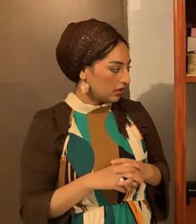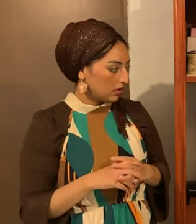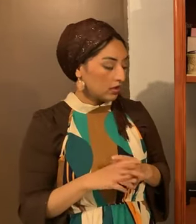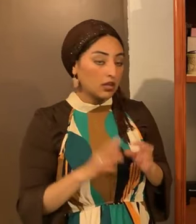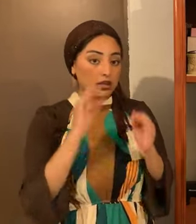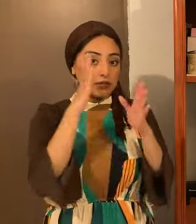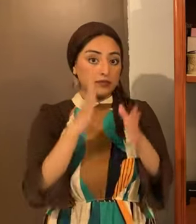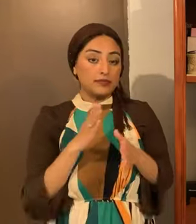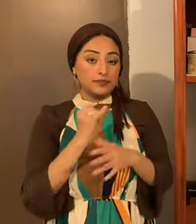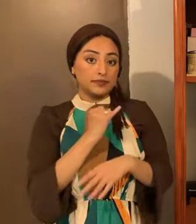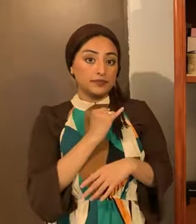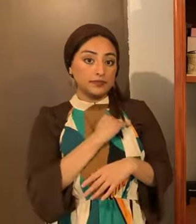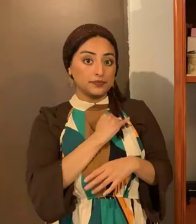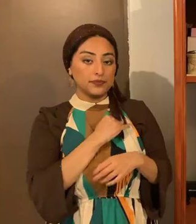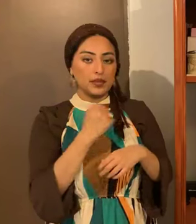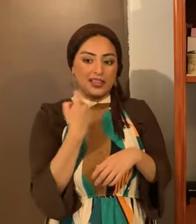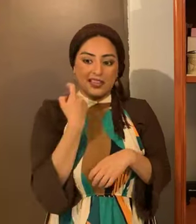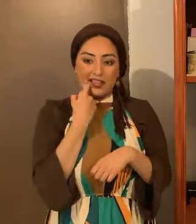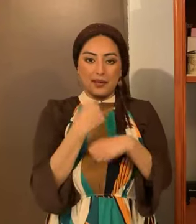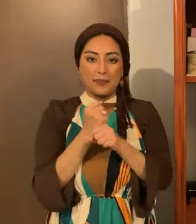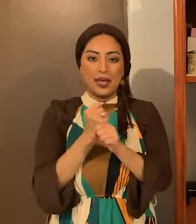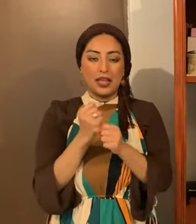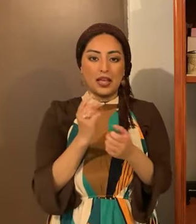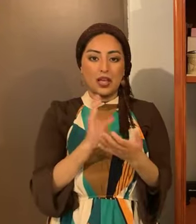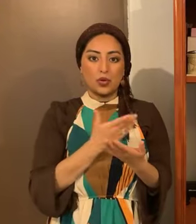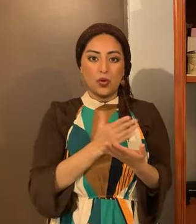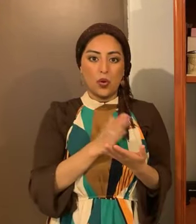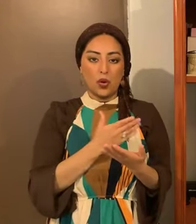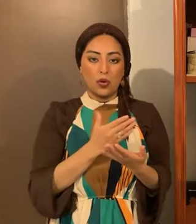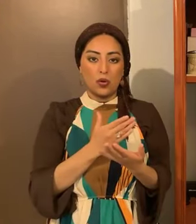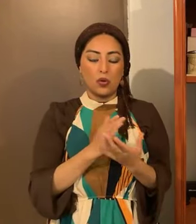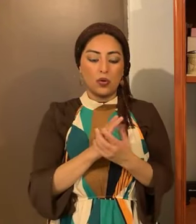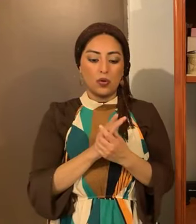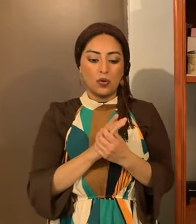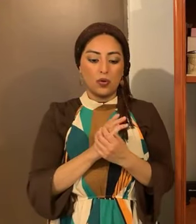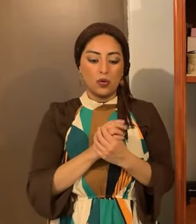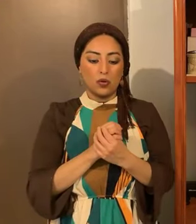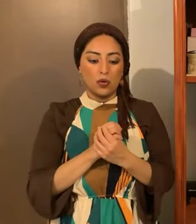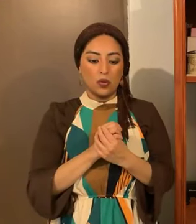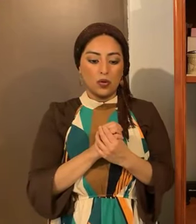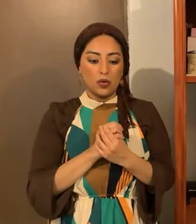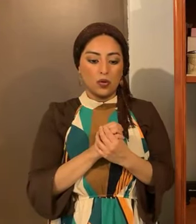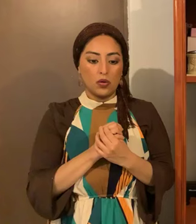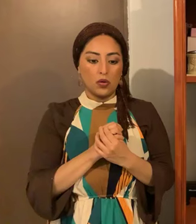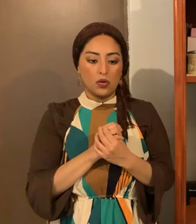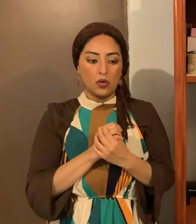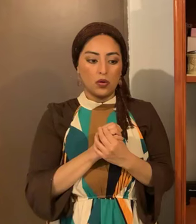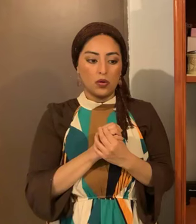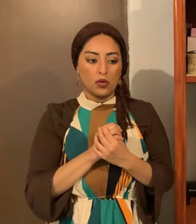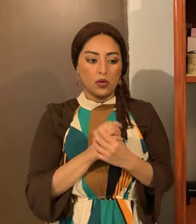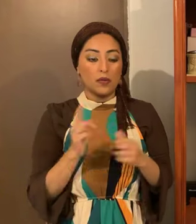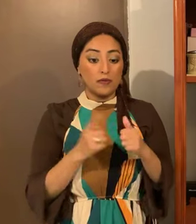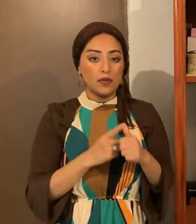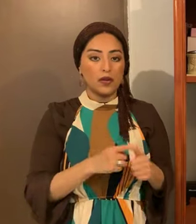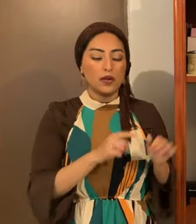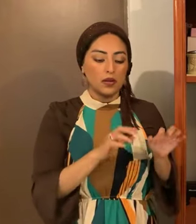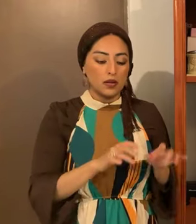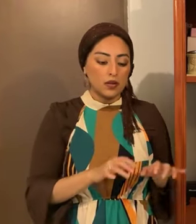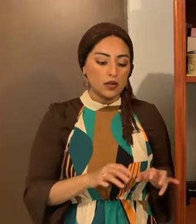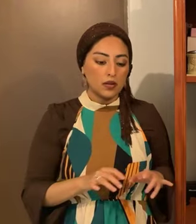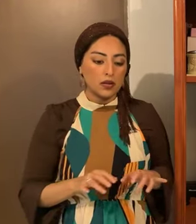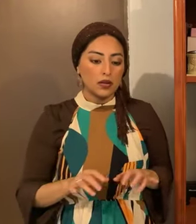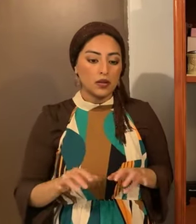nuestro amado Naví Javier compuso recientemente una melodía y donde el Selah es, por ejemplo,